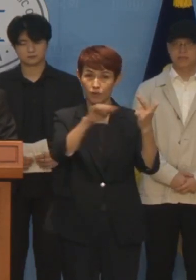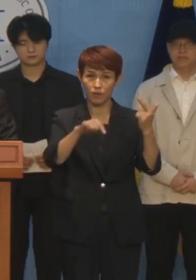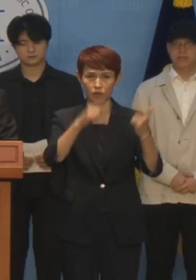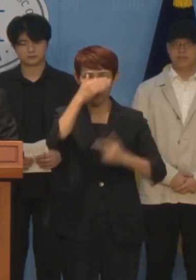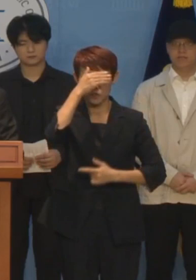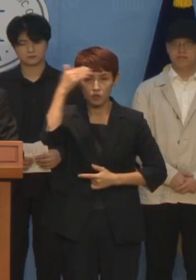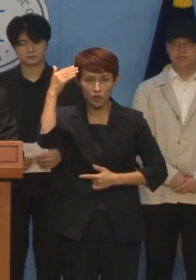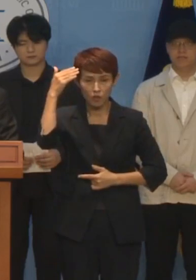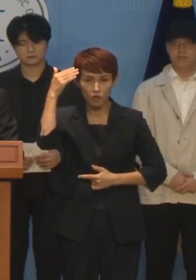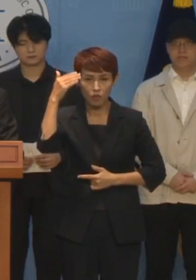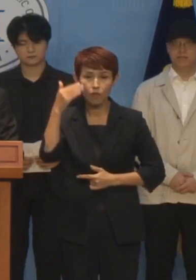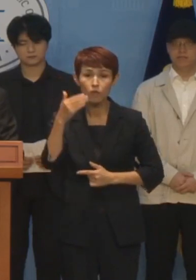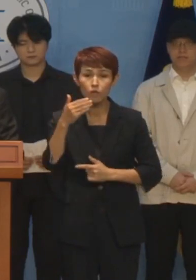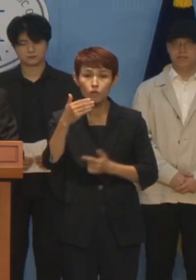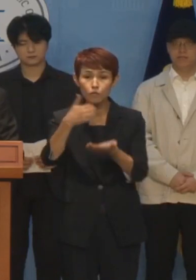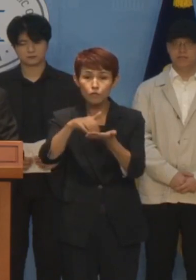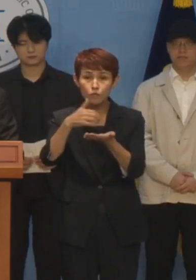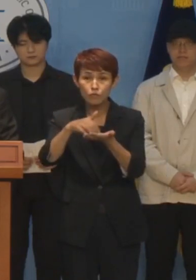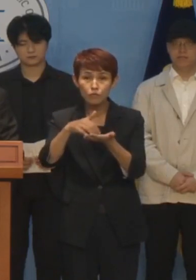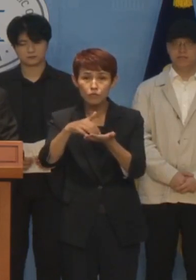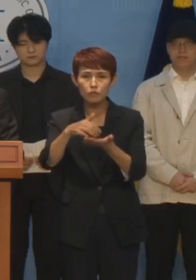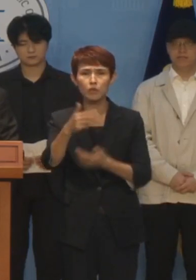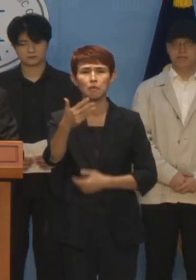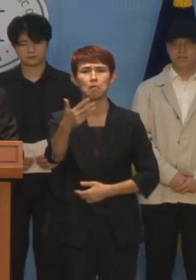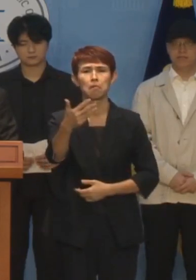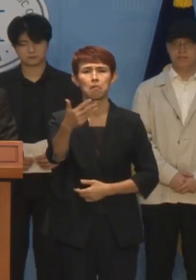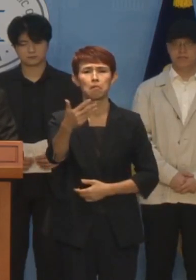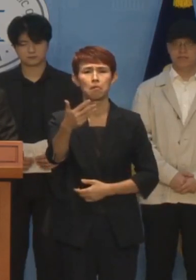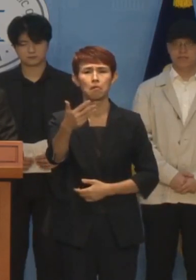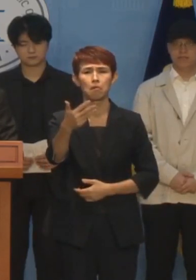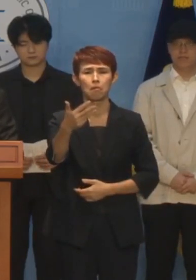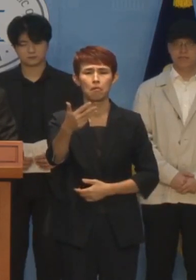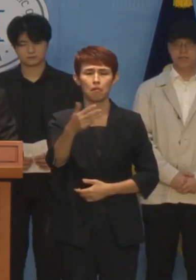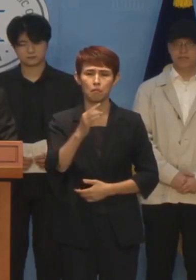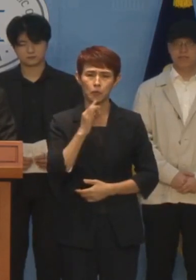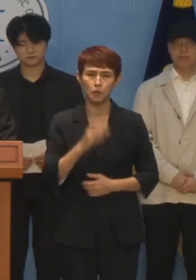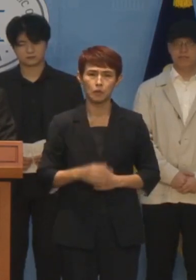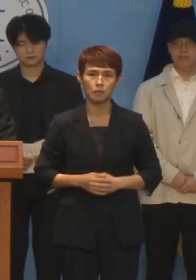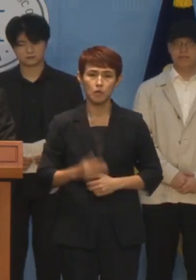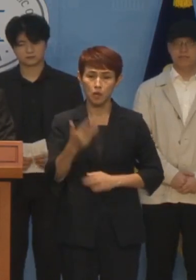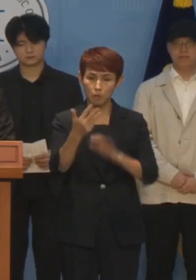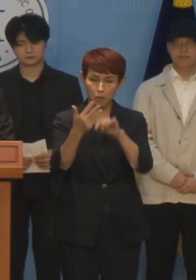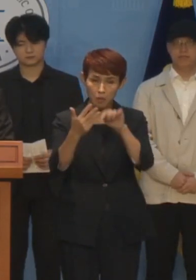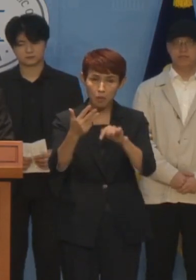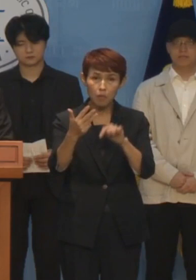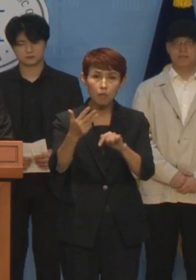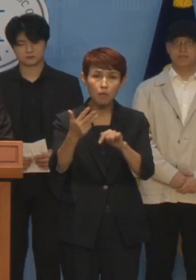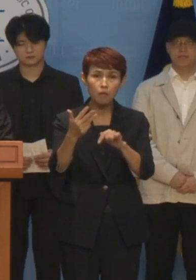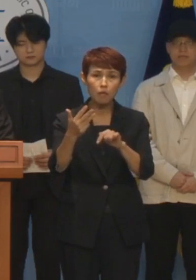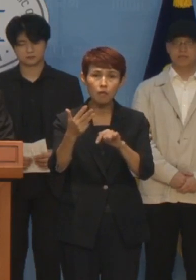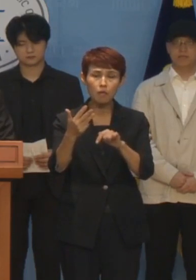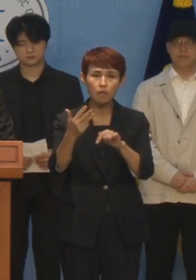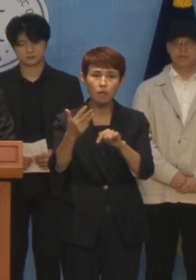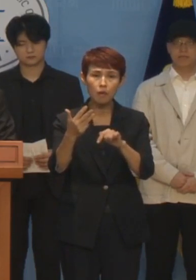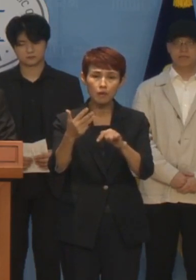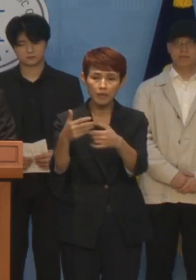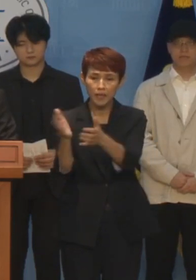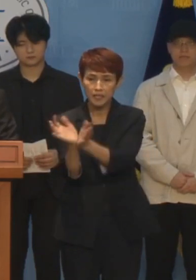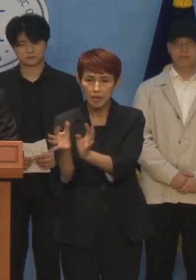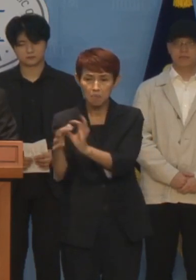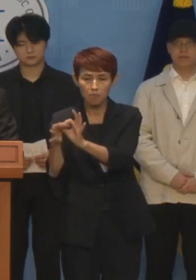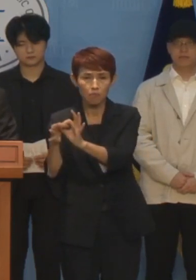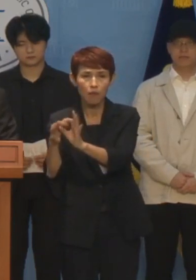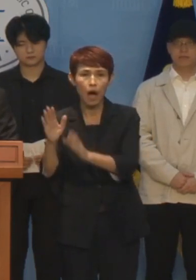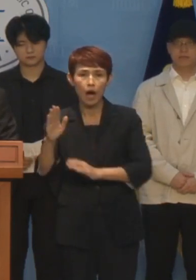청년 몫으로 배정된 자리는 8명에 그쳤다고 하며 8명 중에서도 특정 단체 소속이